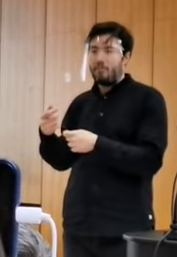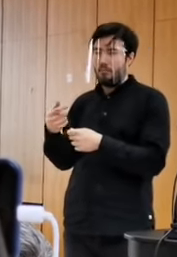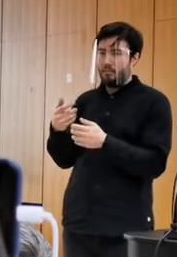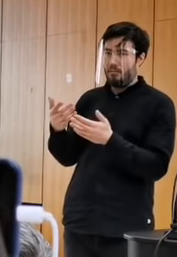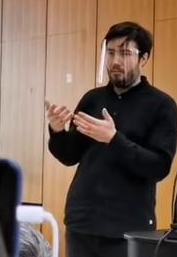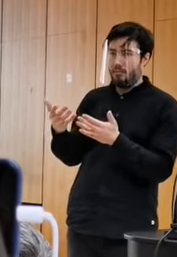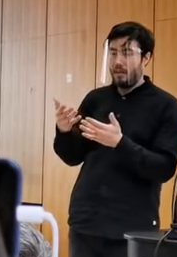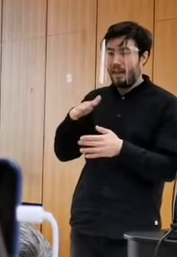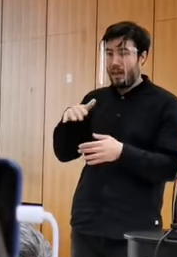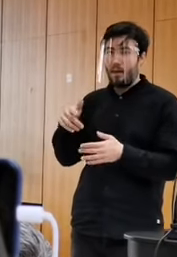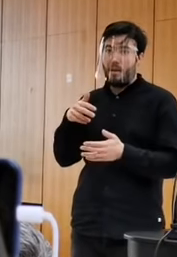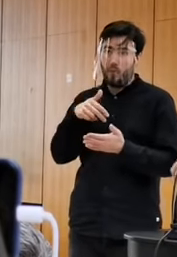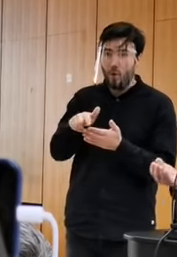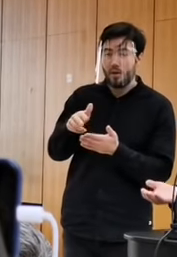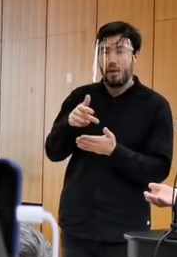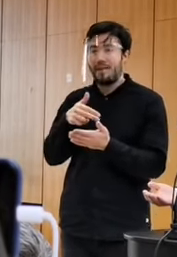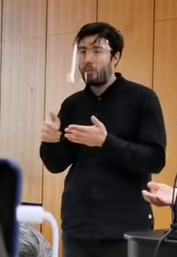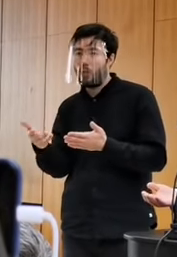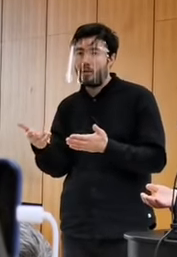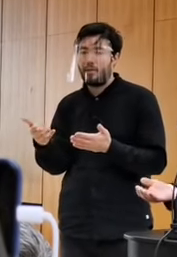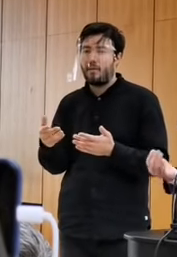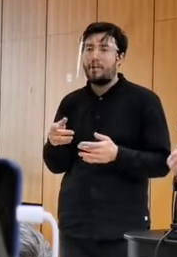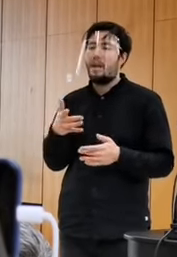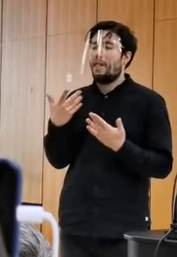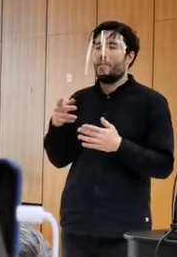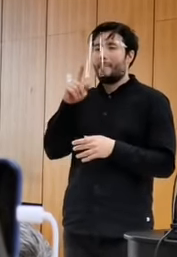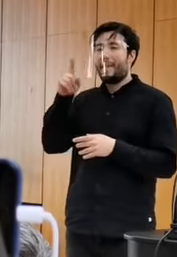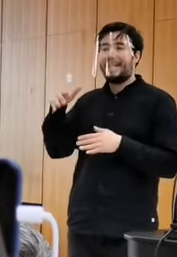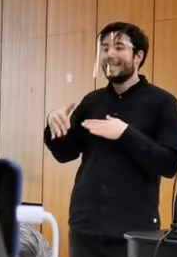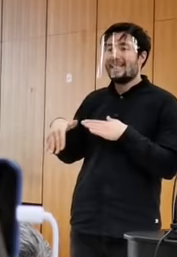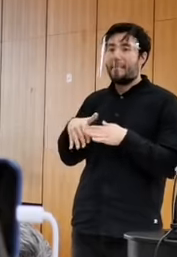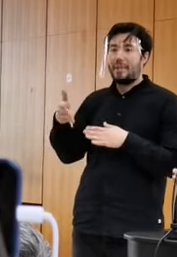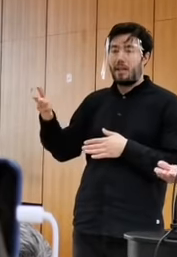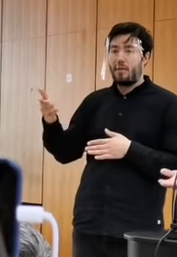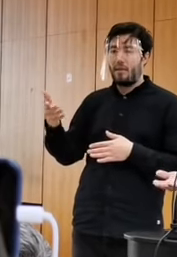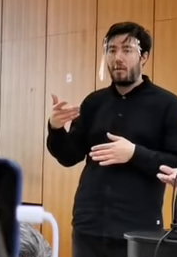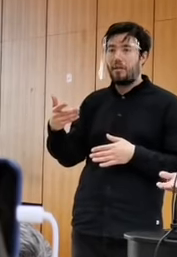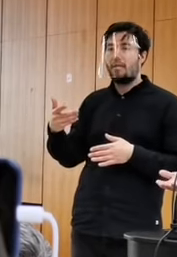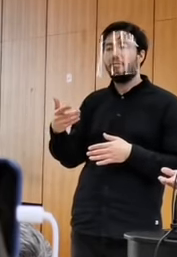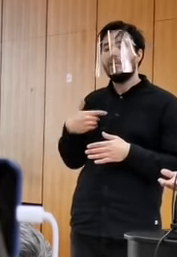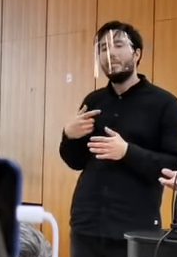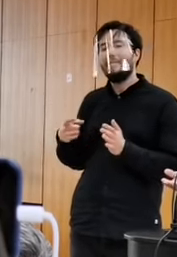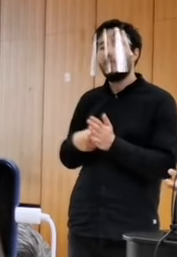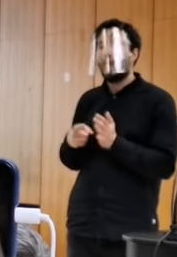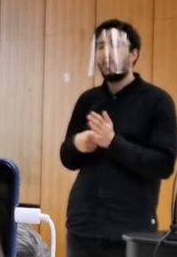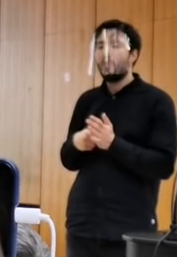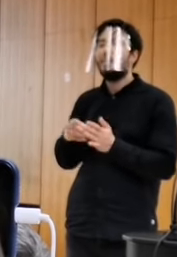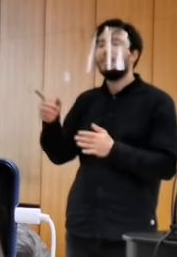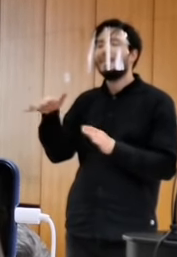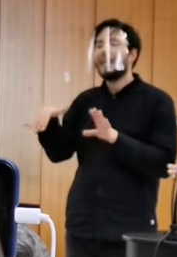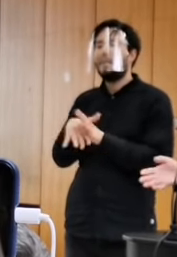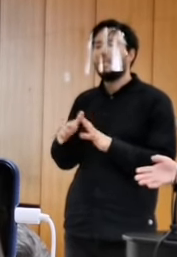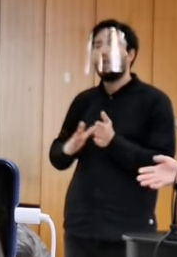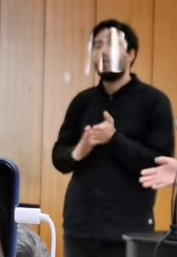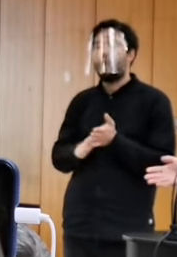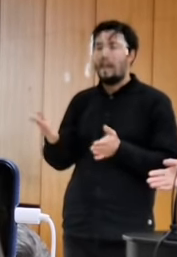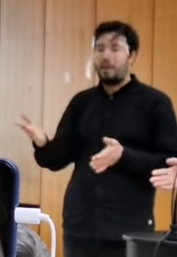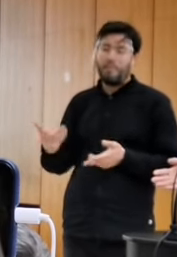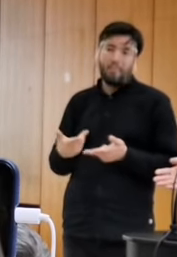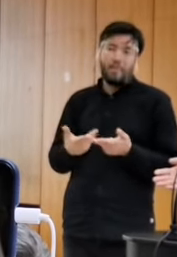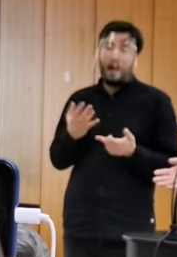dieťa pôjde alebo nepôjde? Alebo je nezamestnaná a my od nej teraz chceme vyžadovať doklad o potvrdení o zamestnanie a možno je to práve